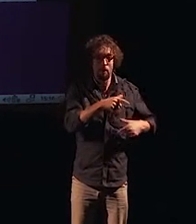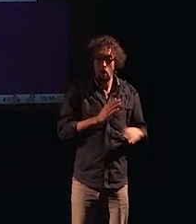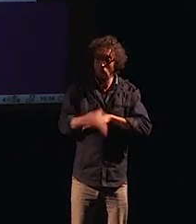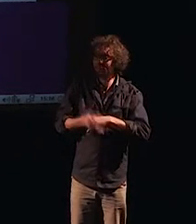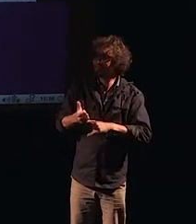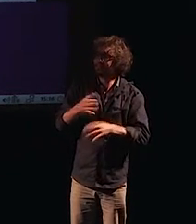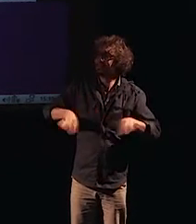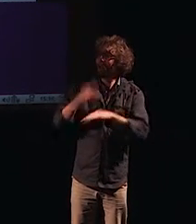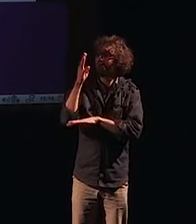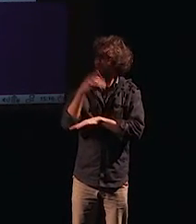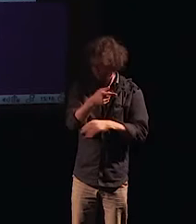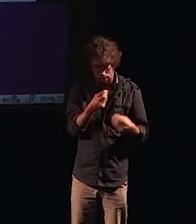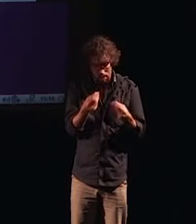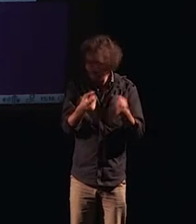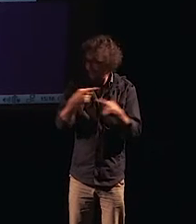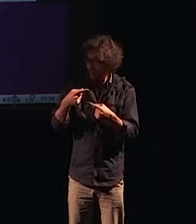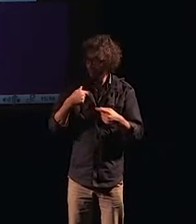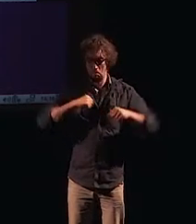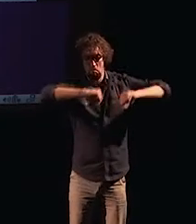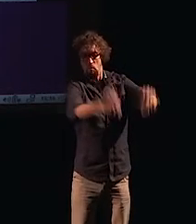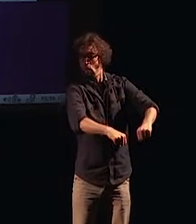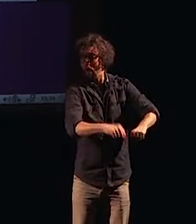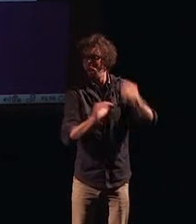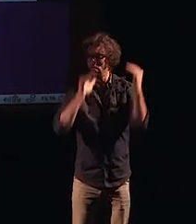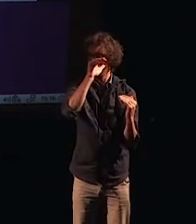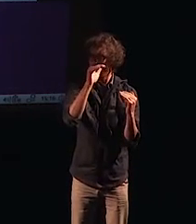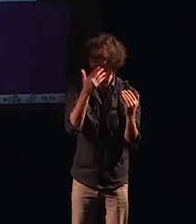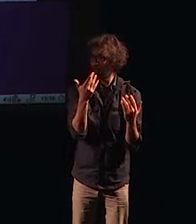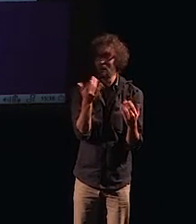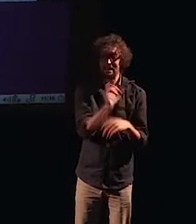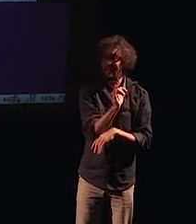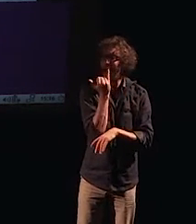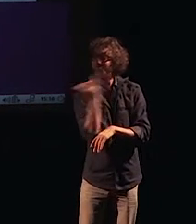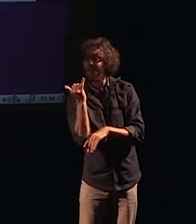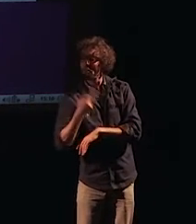médecin à 14h15 puis son assurance à 14h44